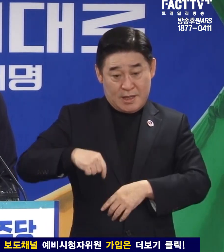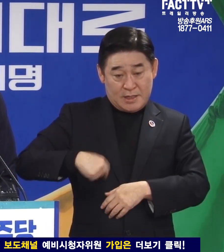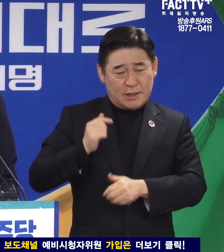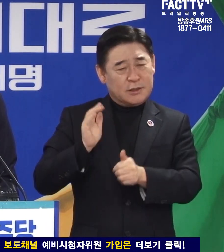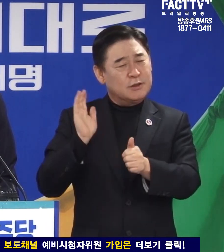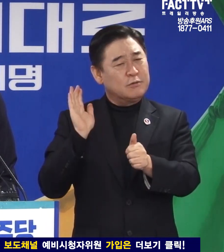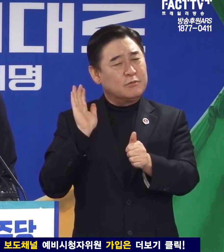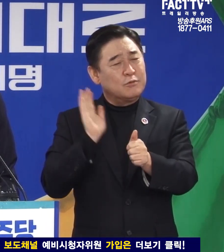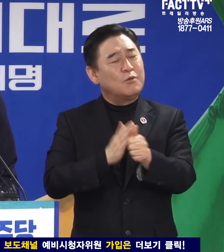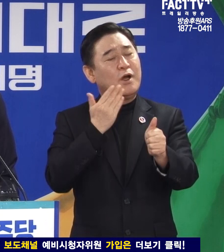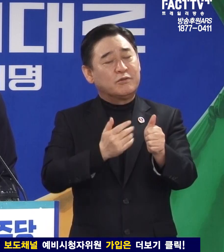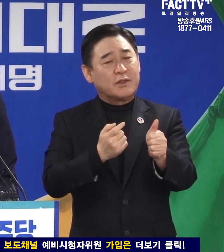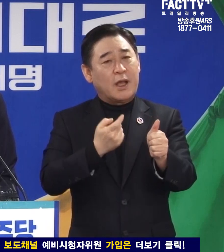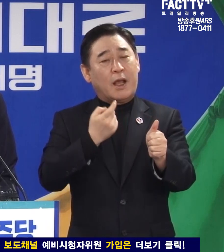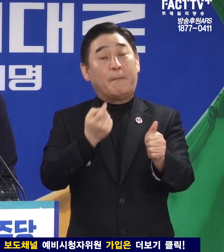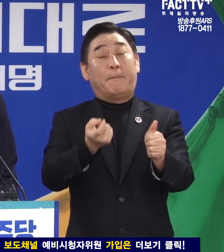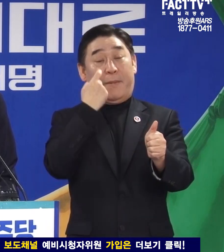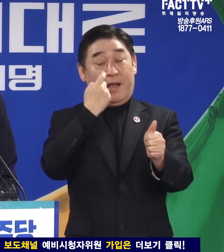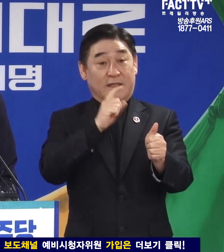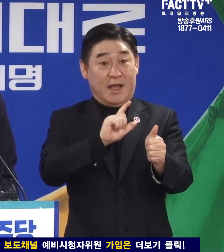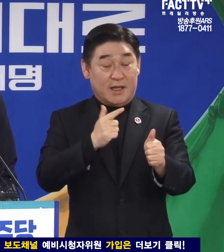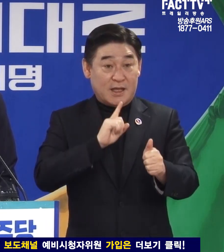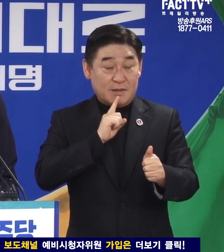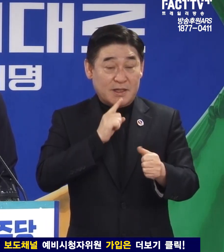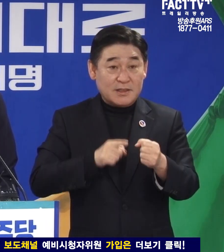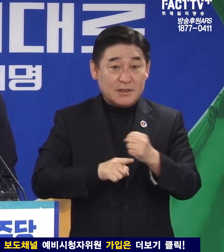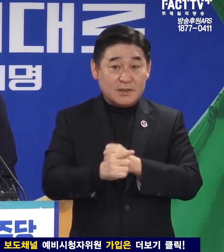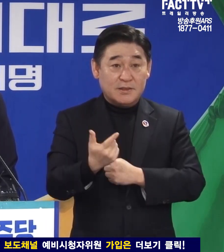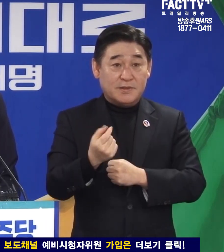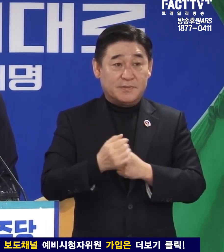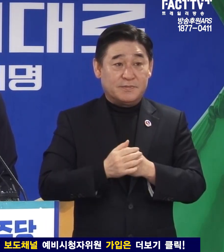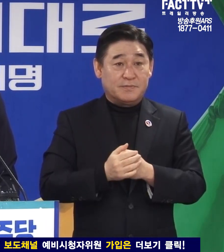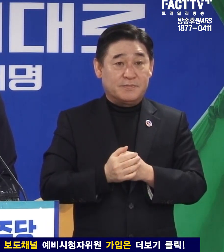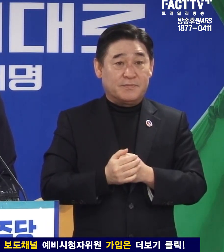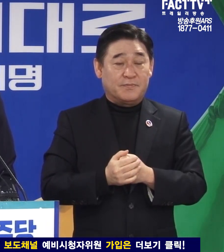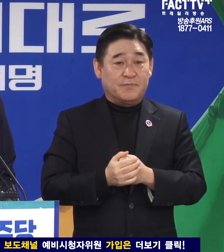자신이 도와준 것이 드러나지 않게 하라는 취지로 말한 것으로 보입니다.